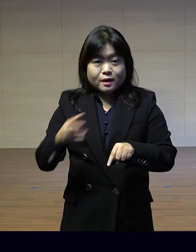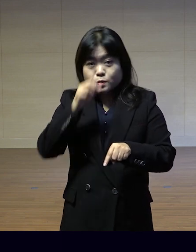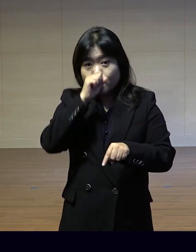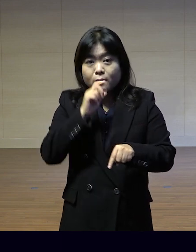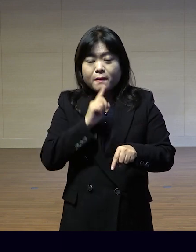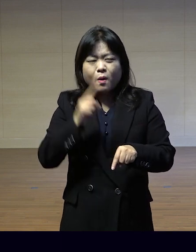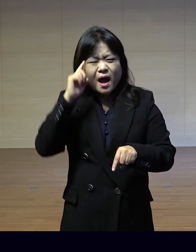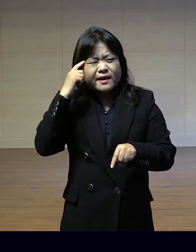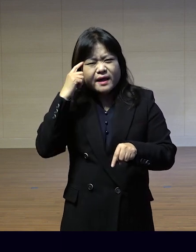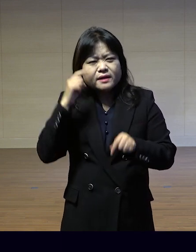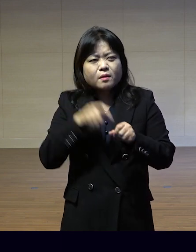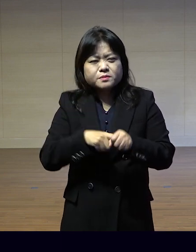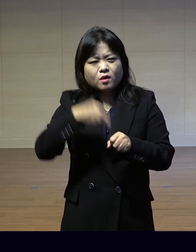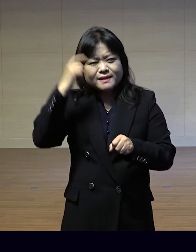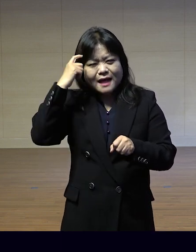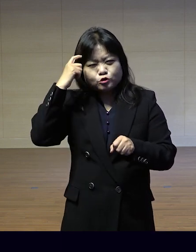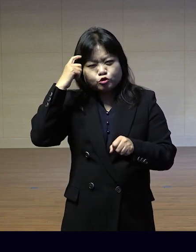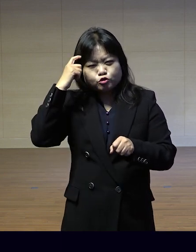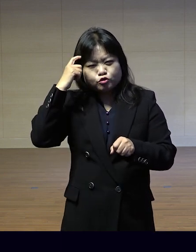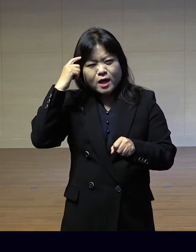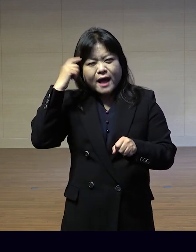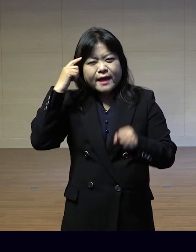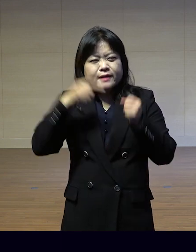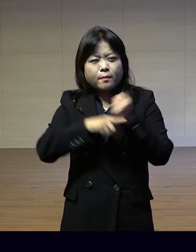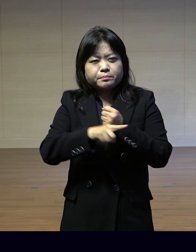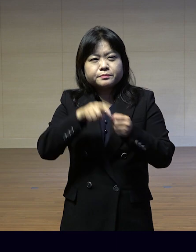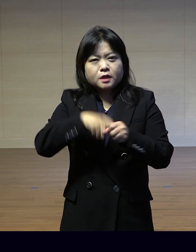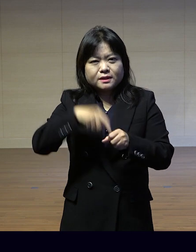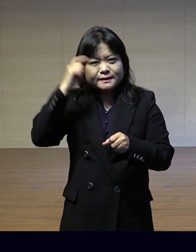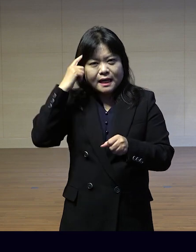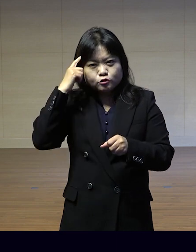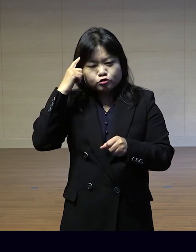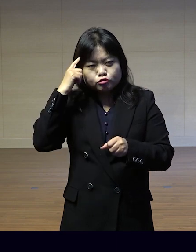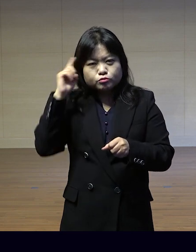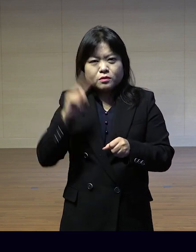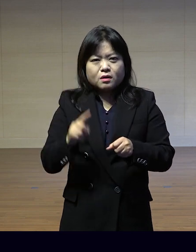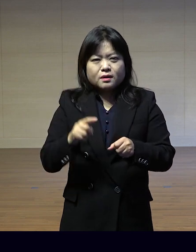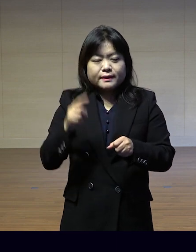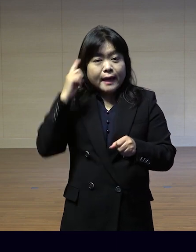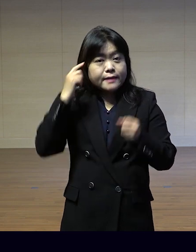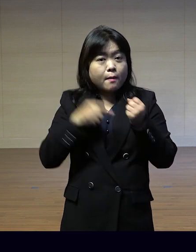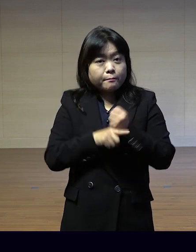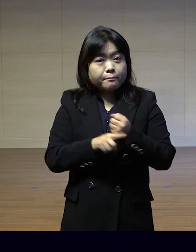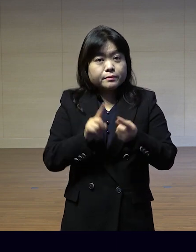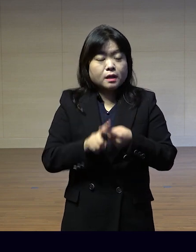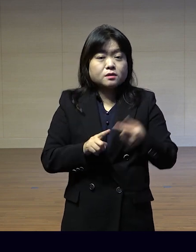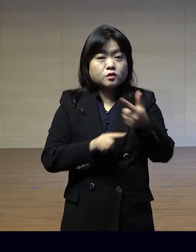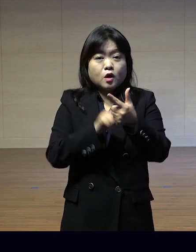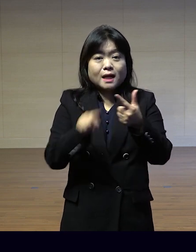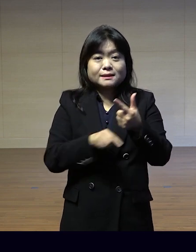말로 개념적인 사유, 그 개념이라고 하는 것은 뭐 한 6가지 정도의 복합적인 의미가 있기